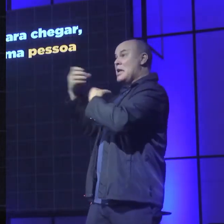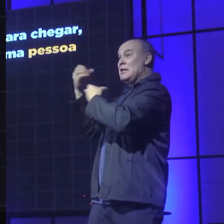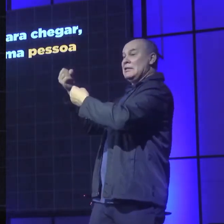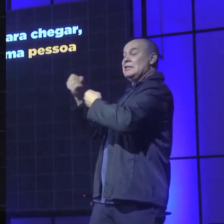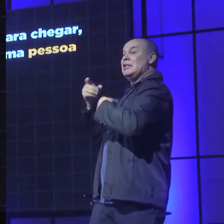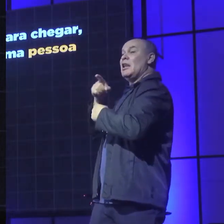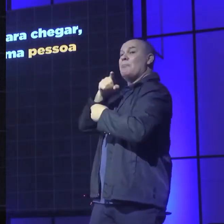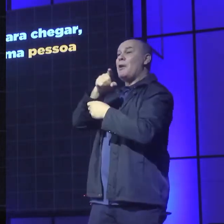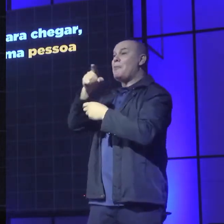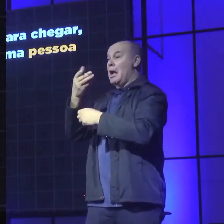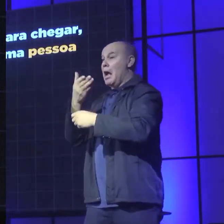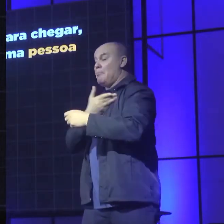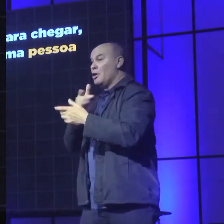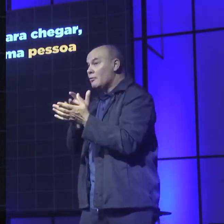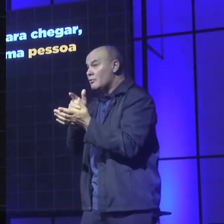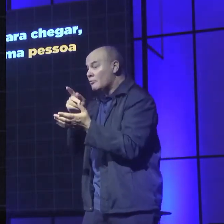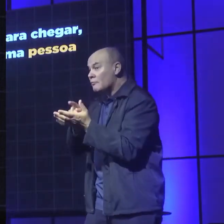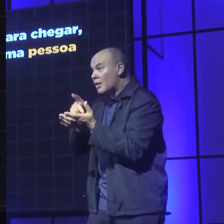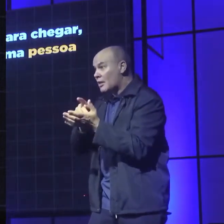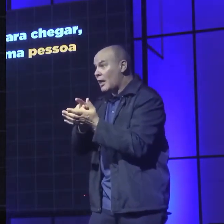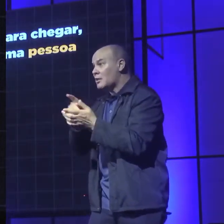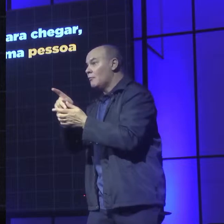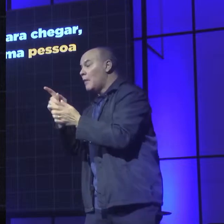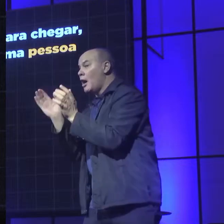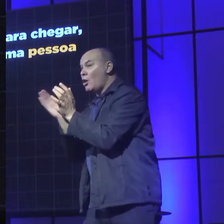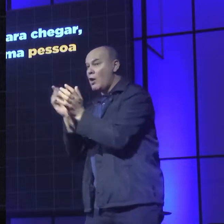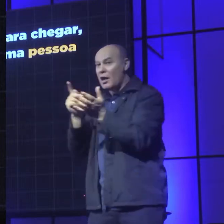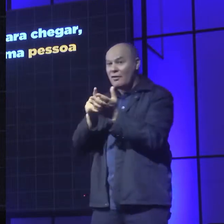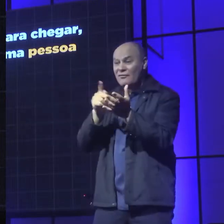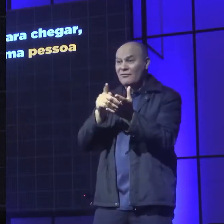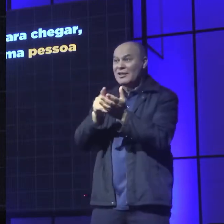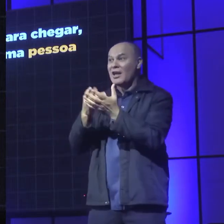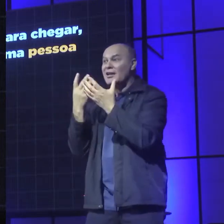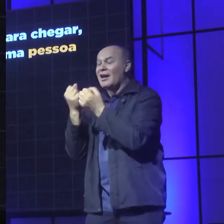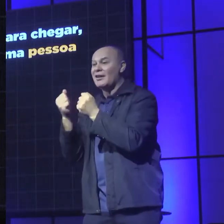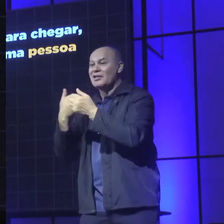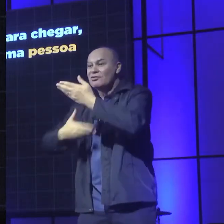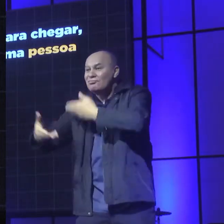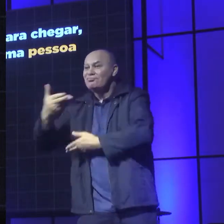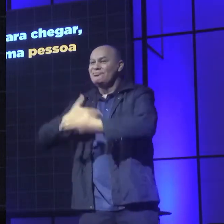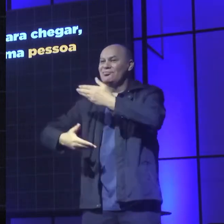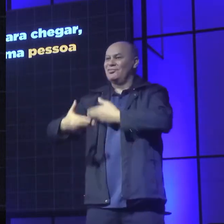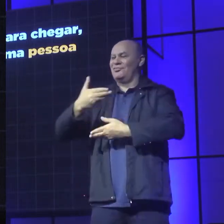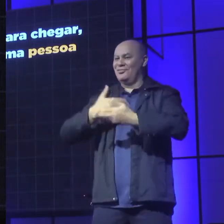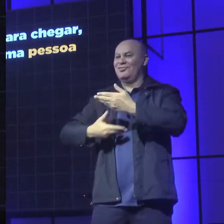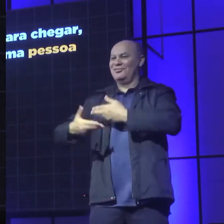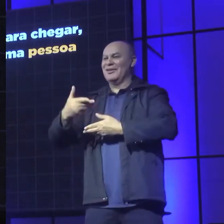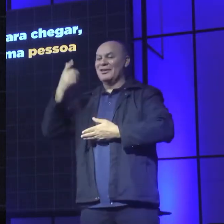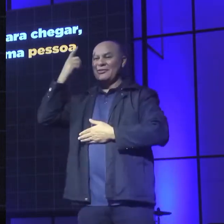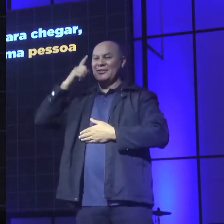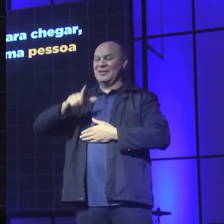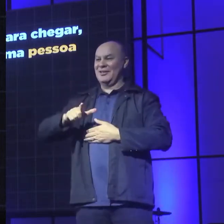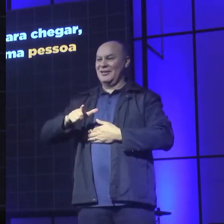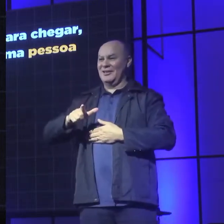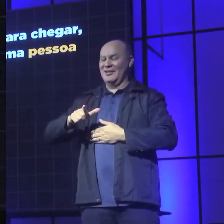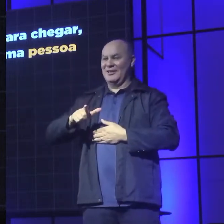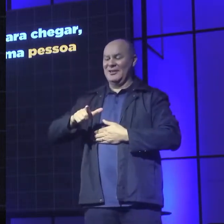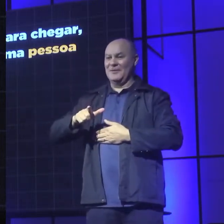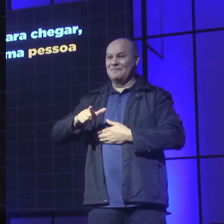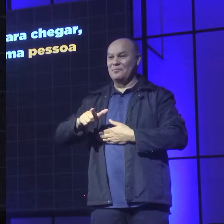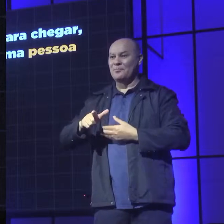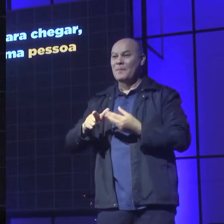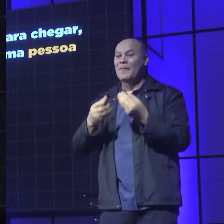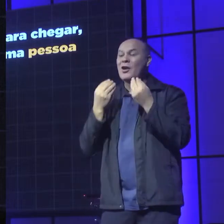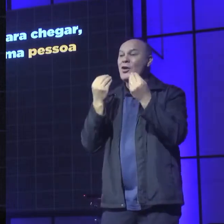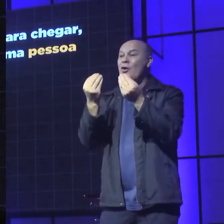está fazendo a nossa cabeça, mas acima de tudo, qual é o sentido da nossa existência? Qual o mestre